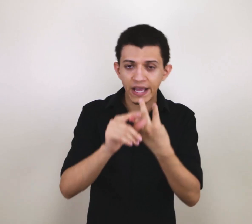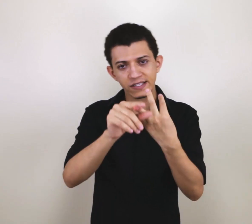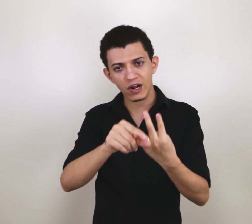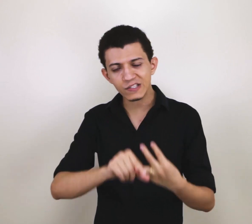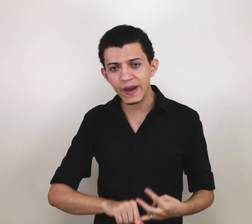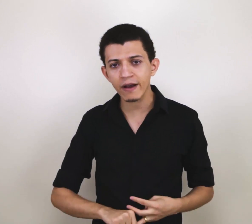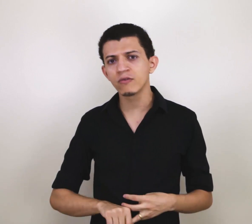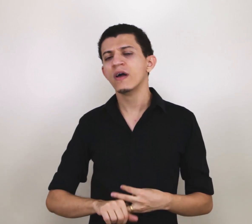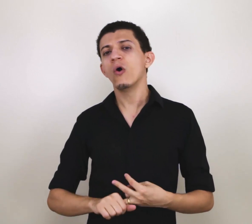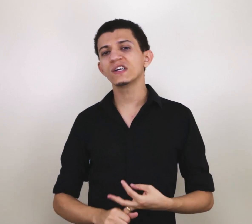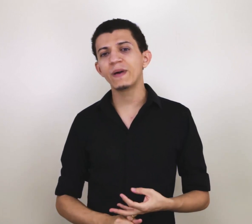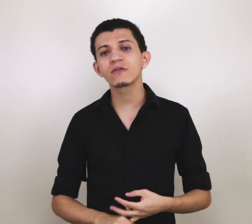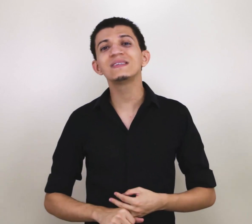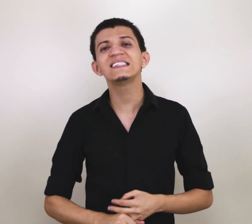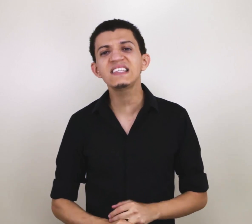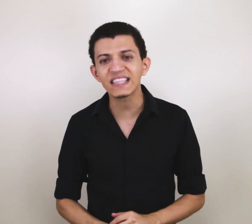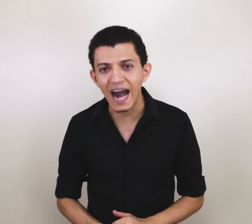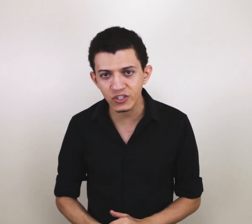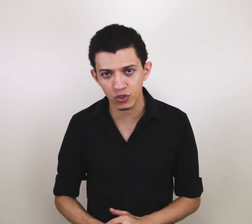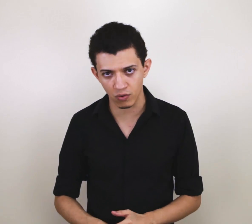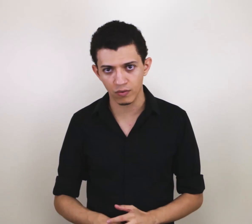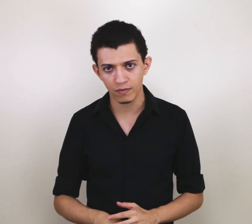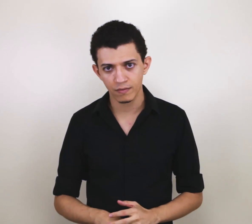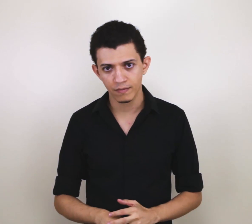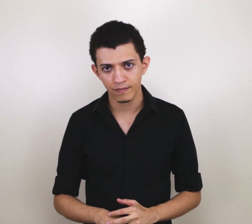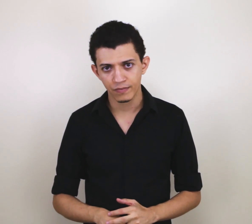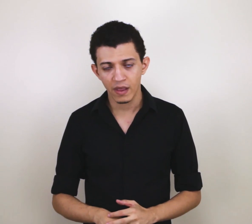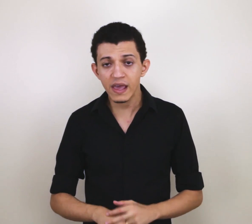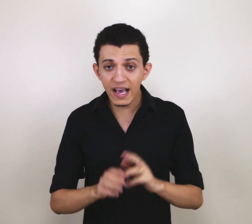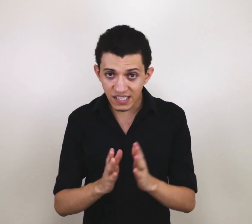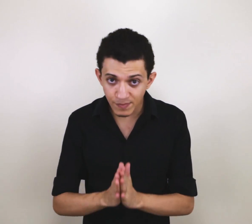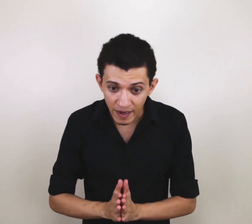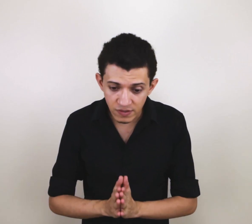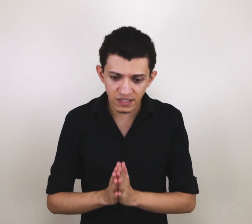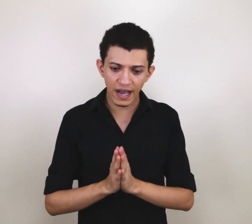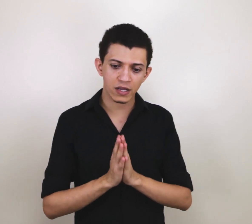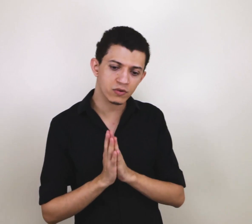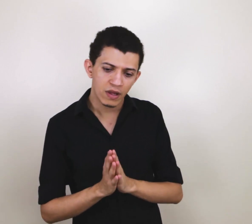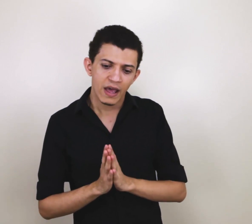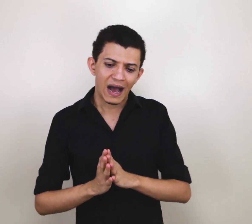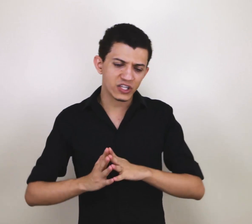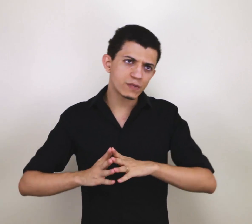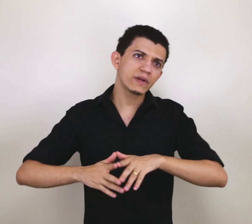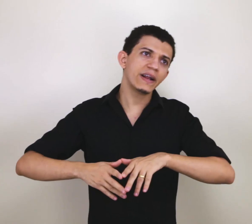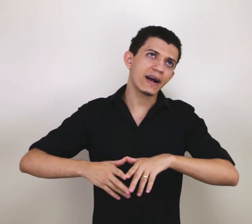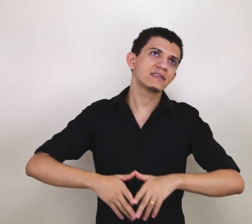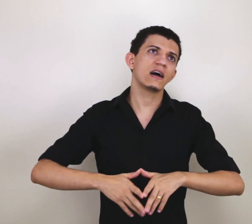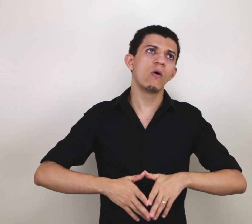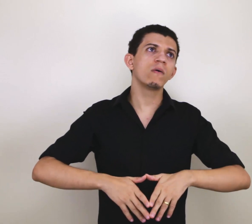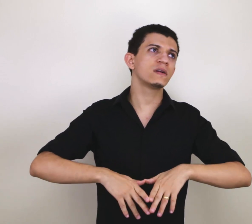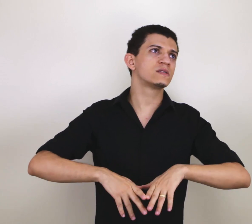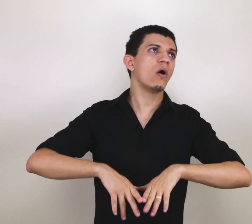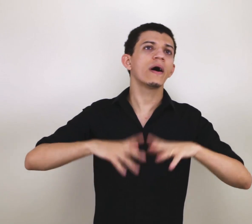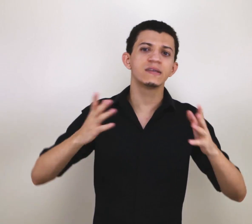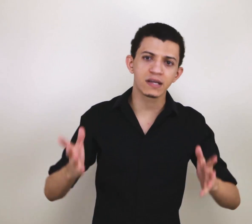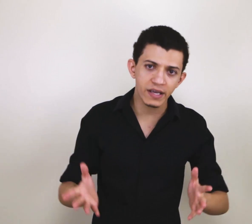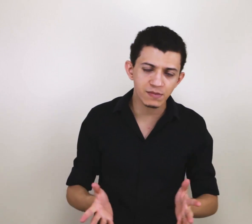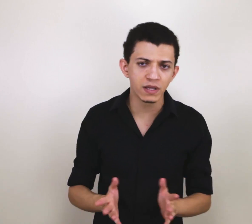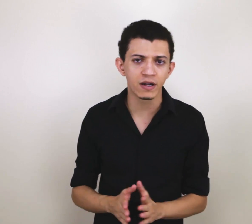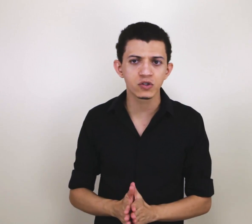terceiro aspecto, um aspecto sintático. E esse aspecto sintático, a gente poderia gastar outras horas aqui explicando sobre